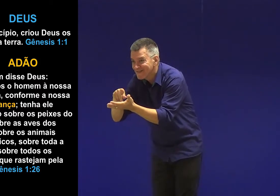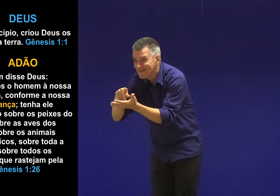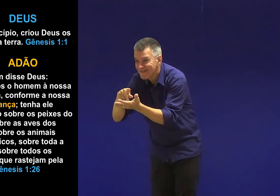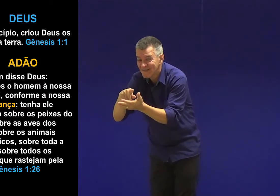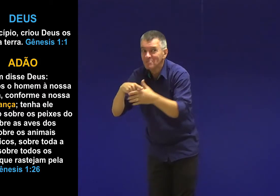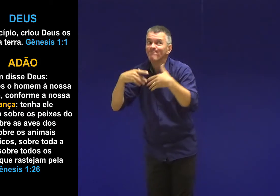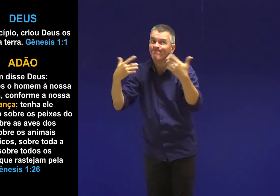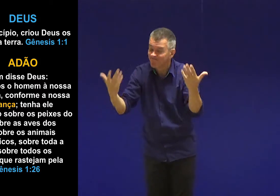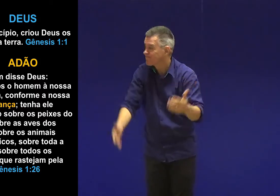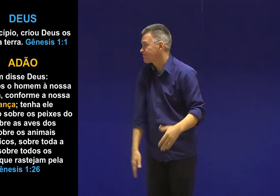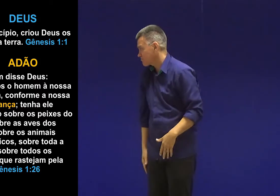não é verdade?